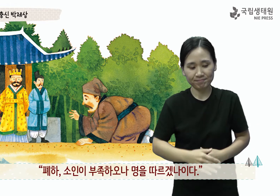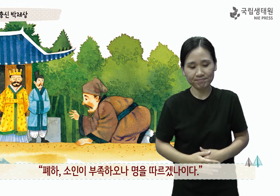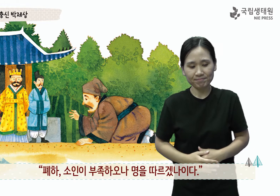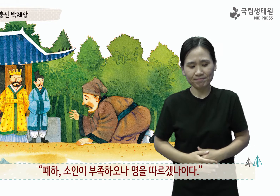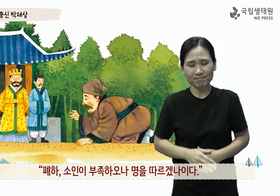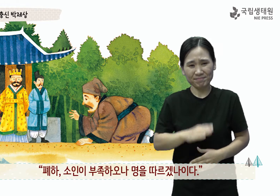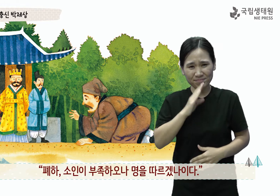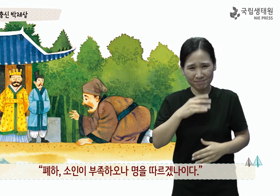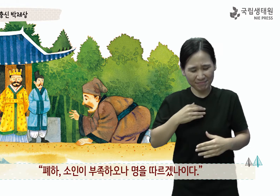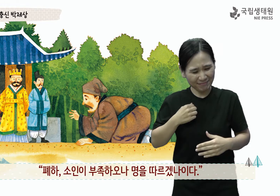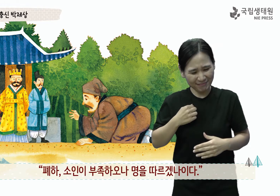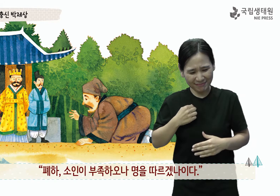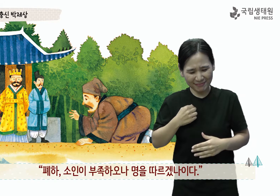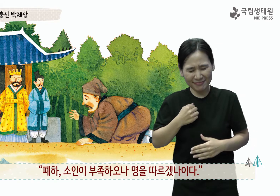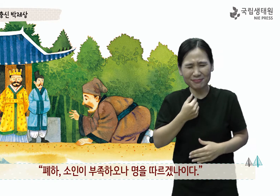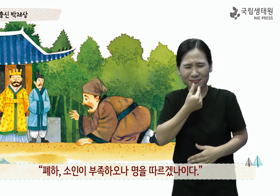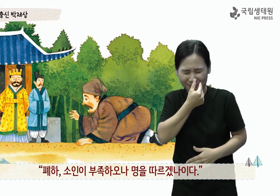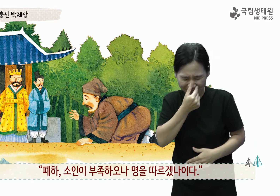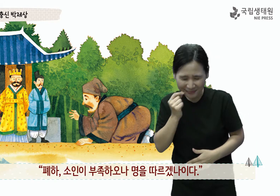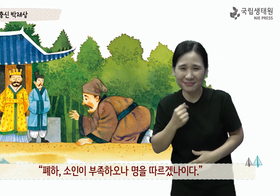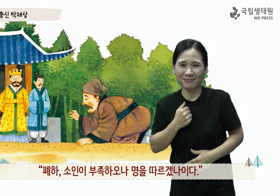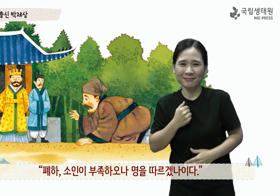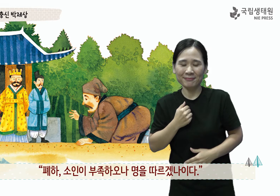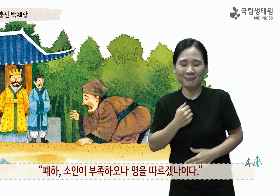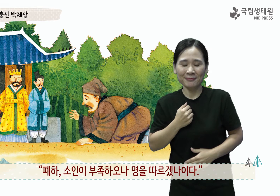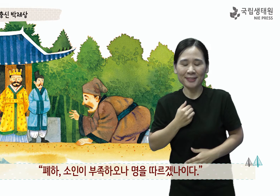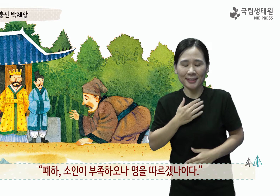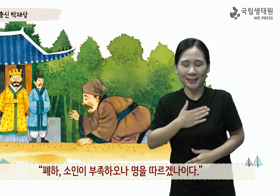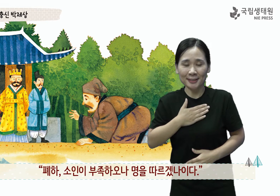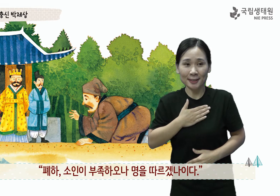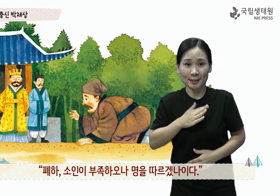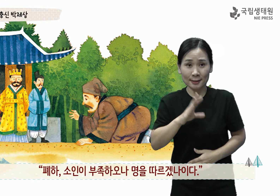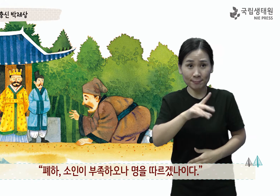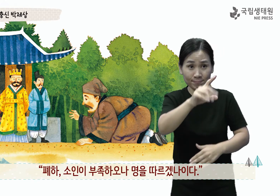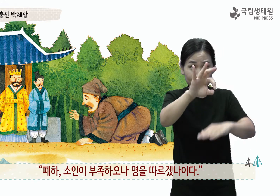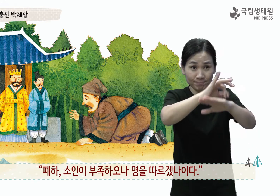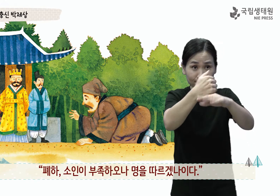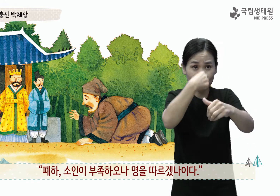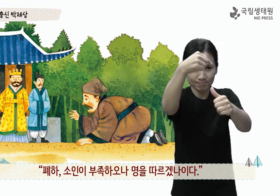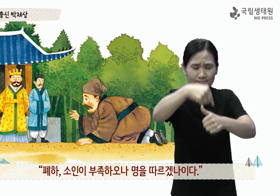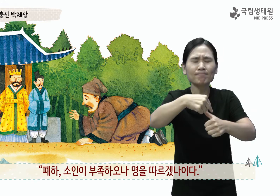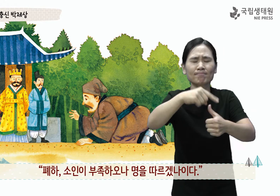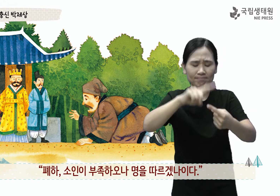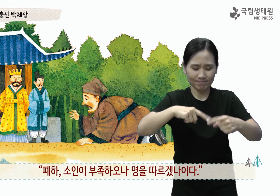대하, 소인이 부족하오나 명을 따르겠나이다.